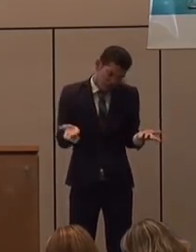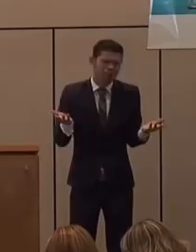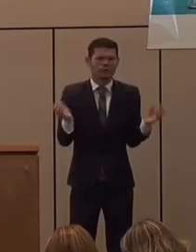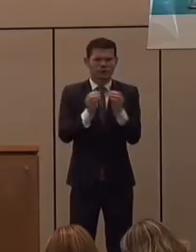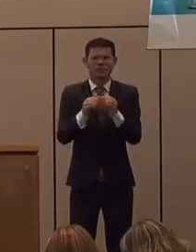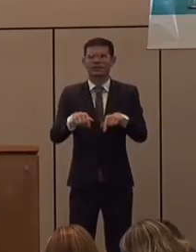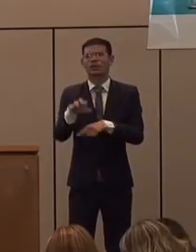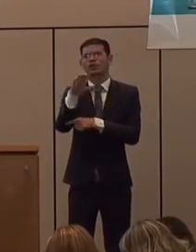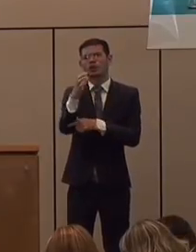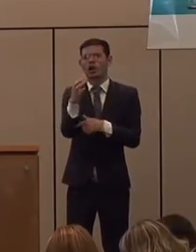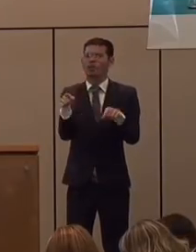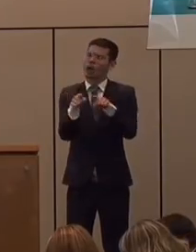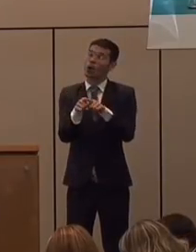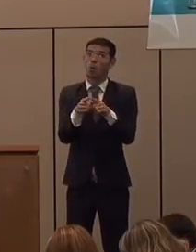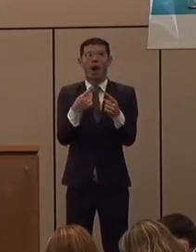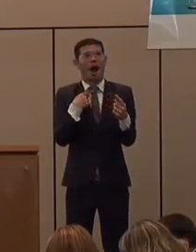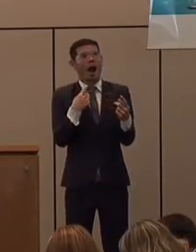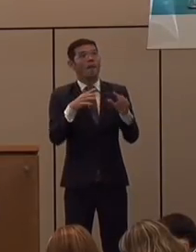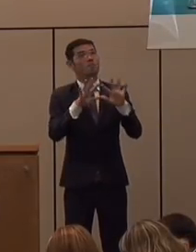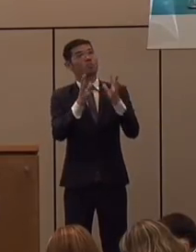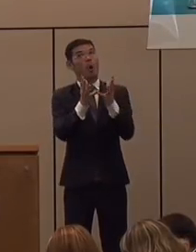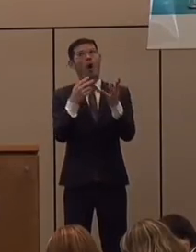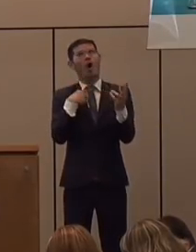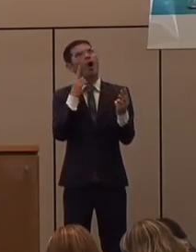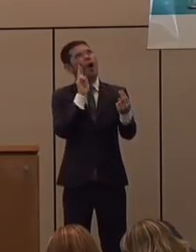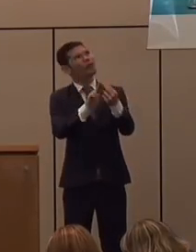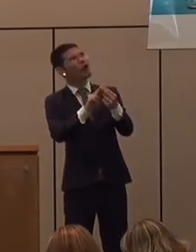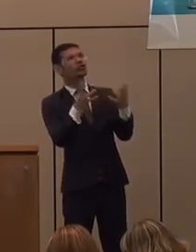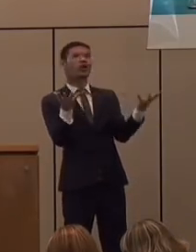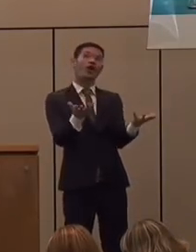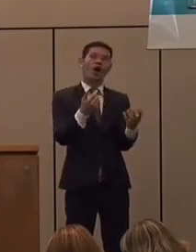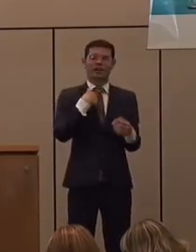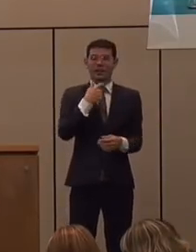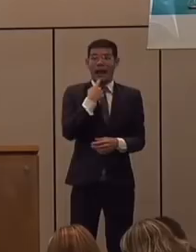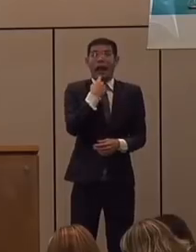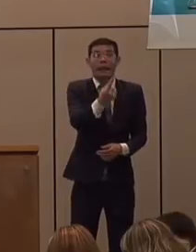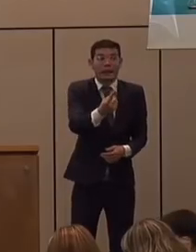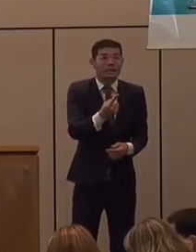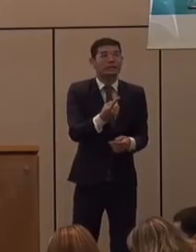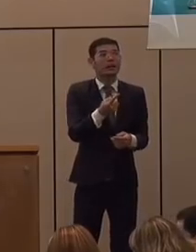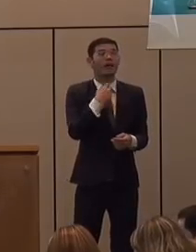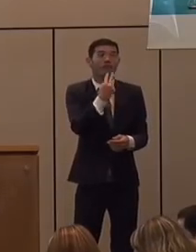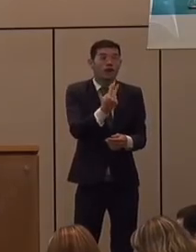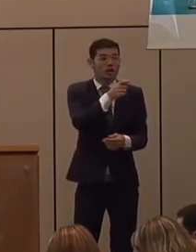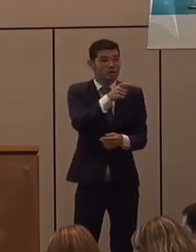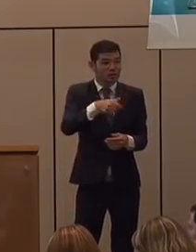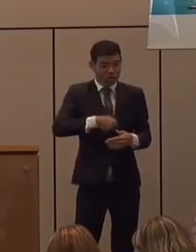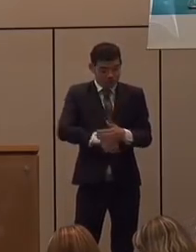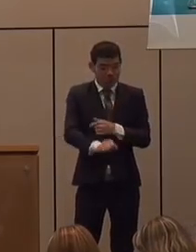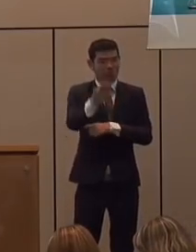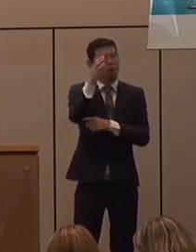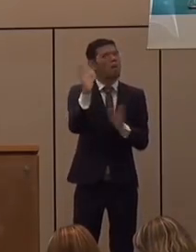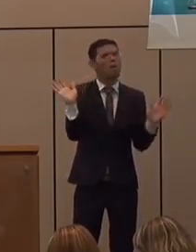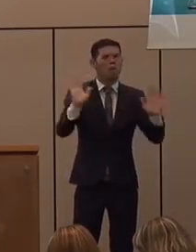el el nuevo lugar que hay que conocer en el mundo no dicho por los colombianos que eso es fácil sino dicho por los medios especializados